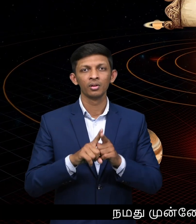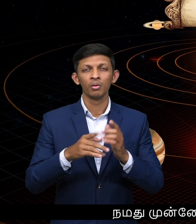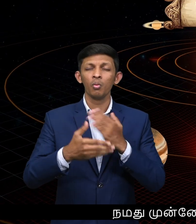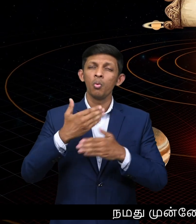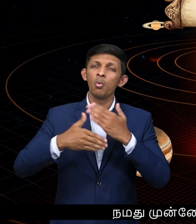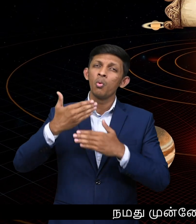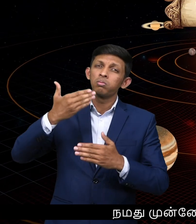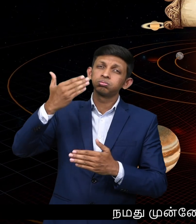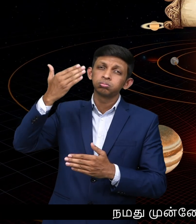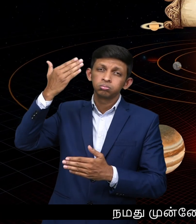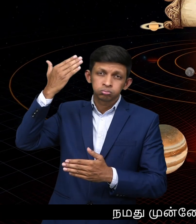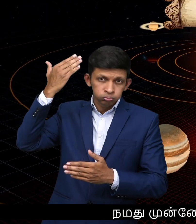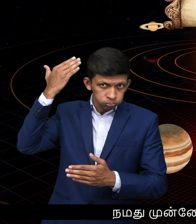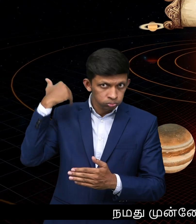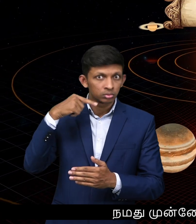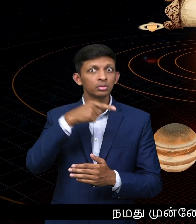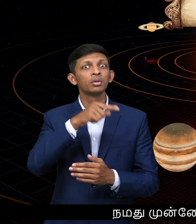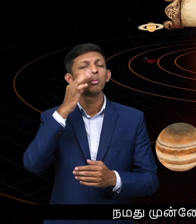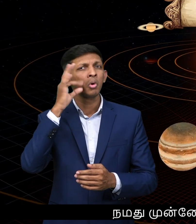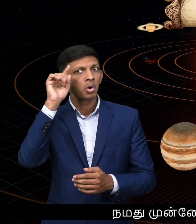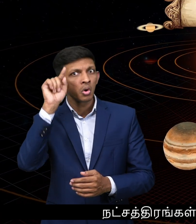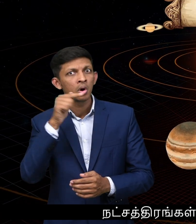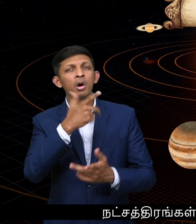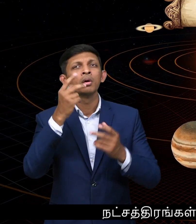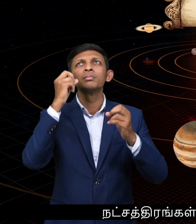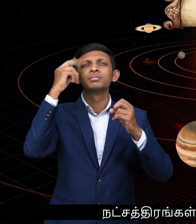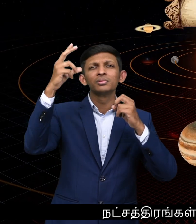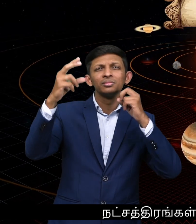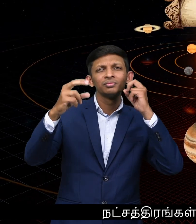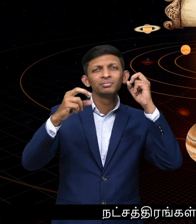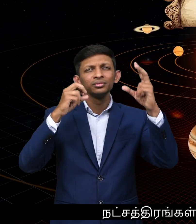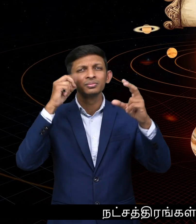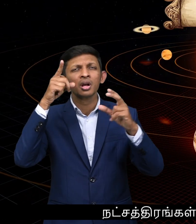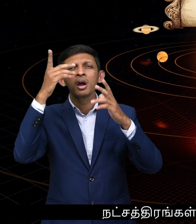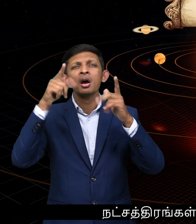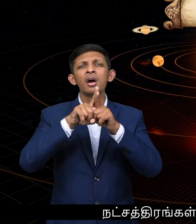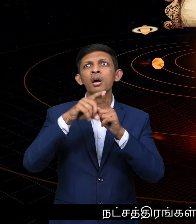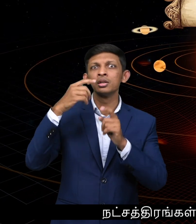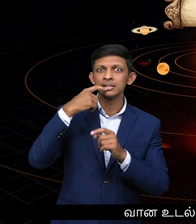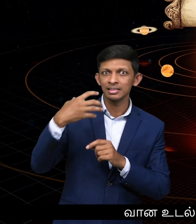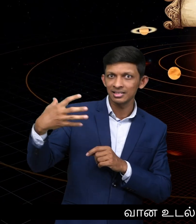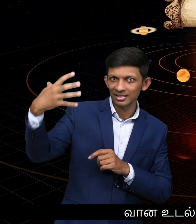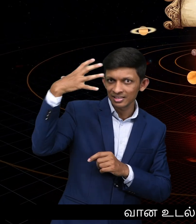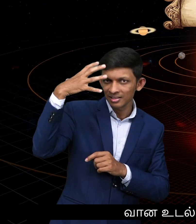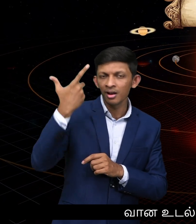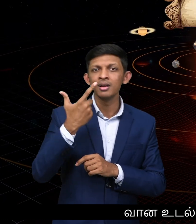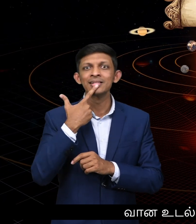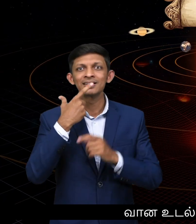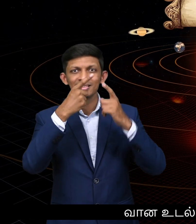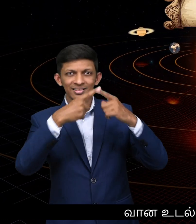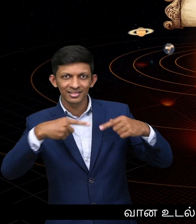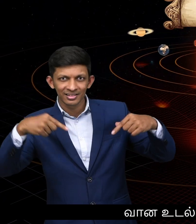நமது முன்னோர்கள் சூரியன், சந்திரன், நட்சத்திரங்கள் மற்றும் கோள்கள் போன்ற வான